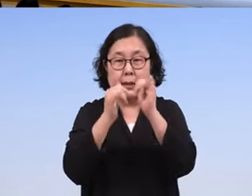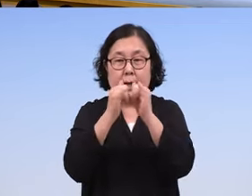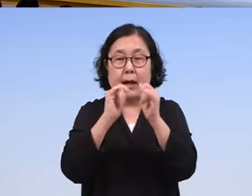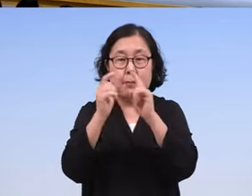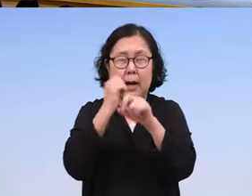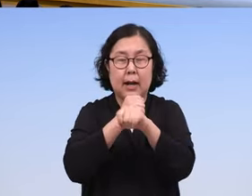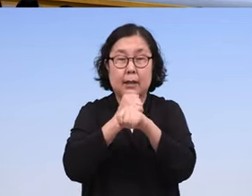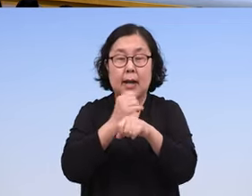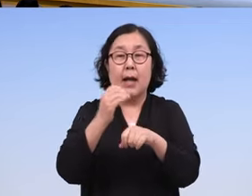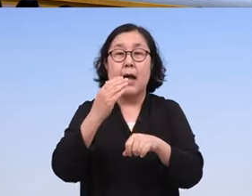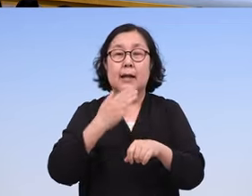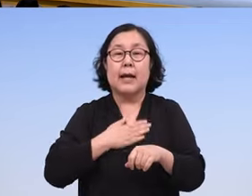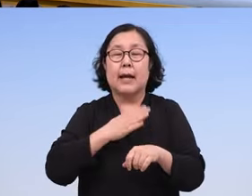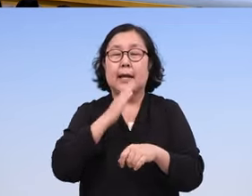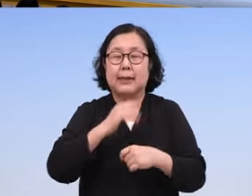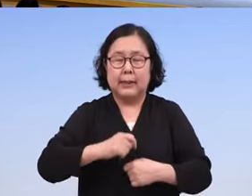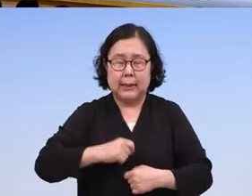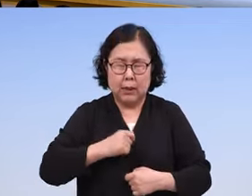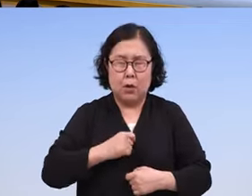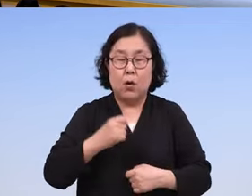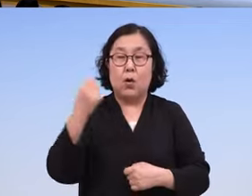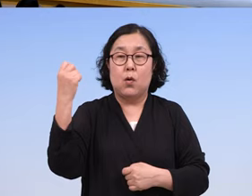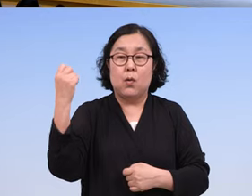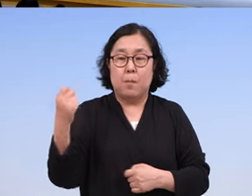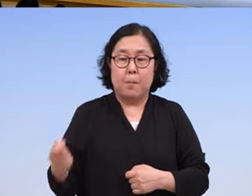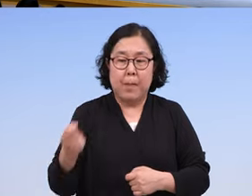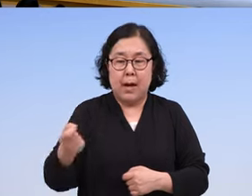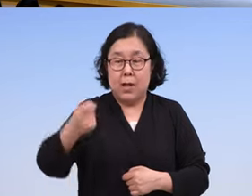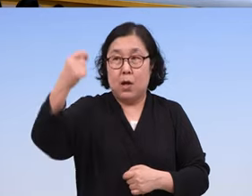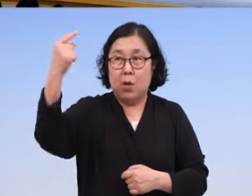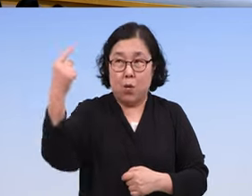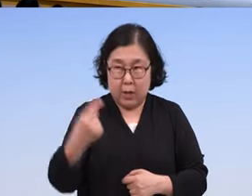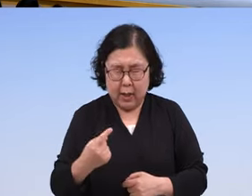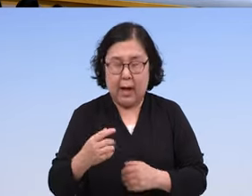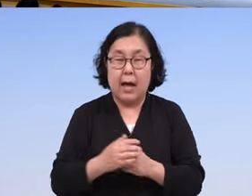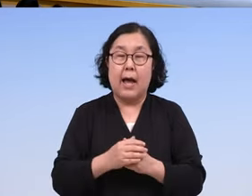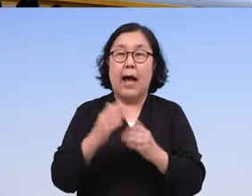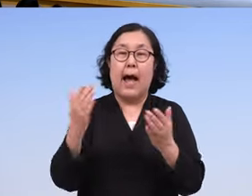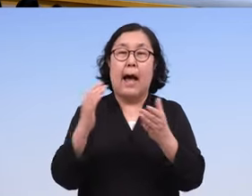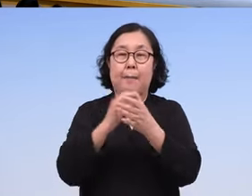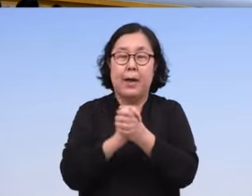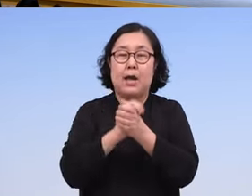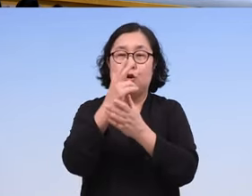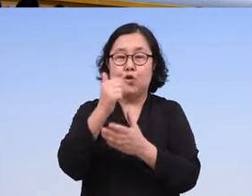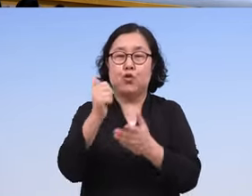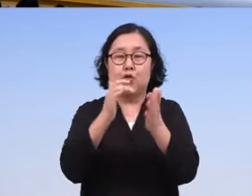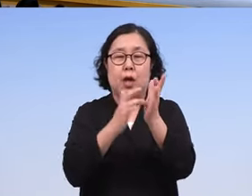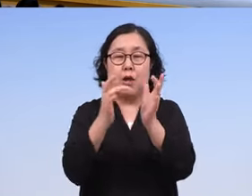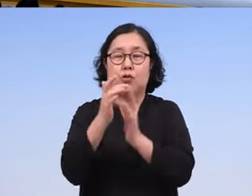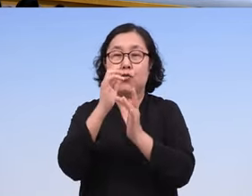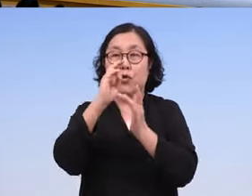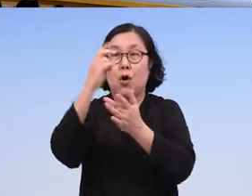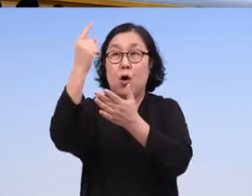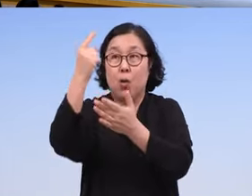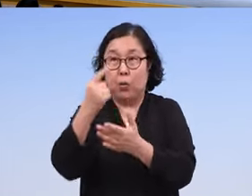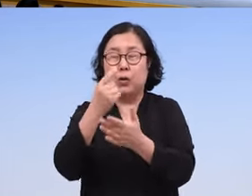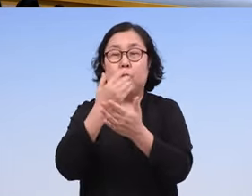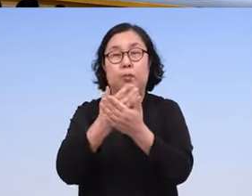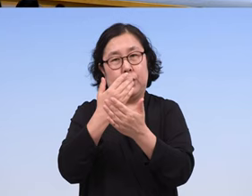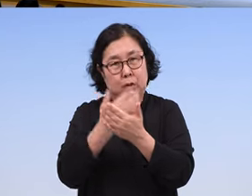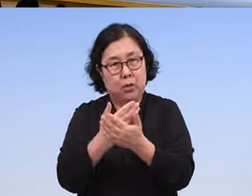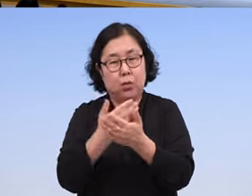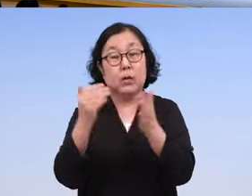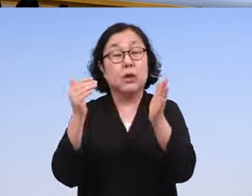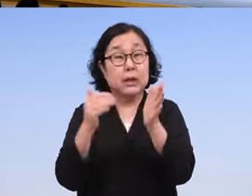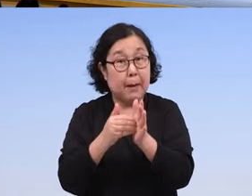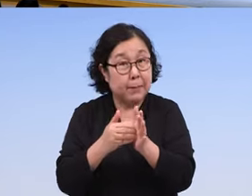이가 이르시되 내가 진실로 속히 오리라 하시거늘 아멘 주 예수여 오시옵소서. 성경이 이렇게 마무리된다는